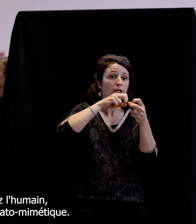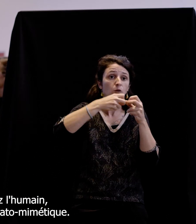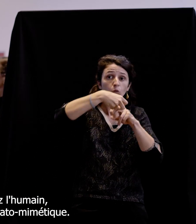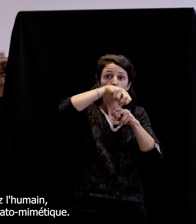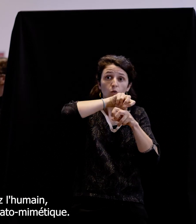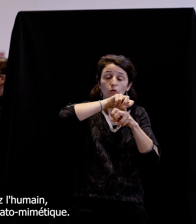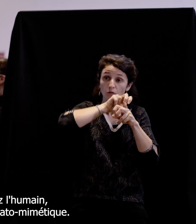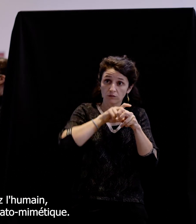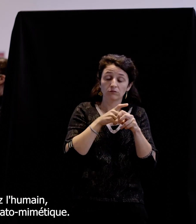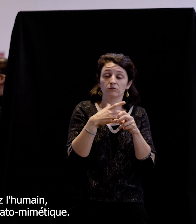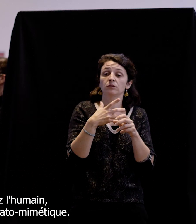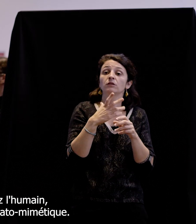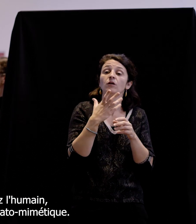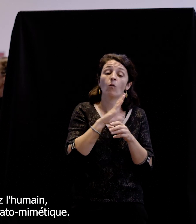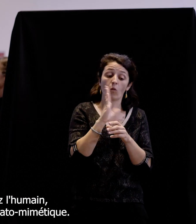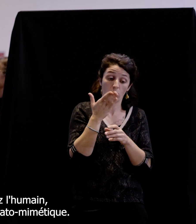l'humain, qui est une molécule